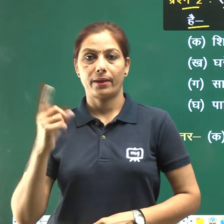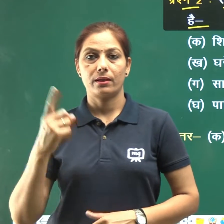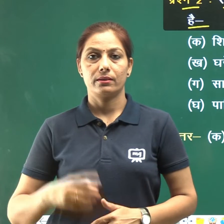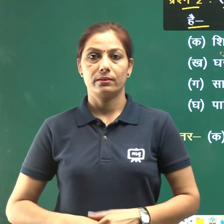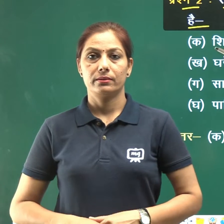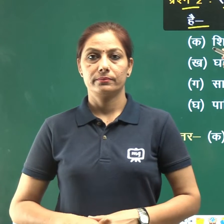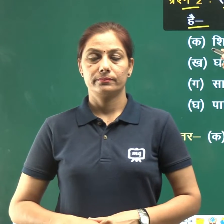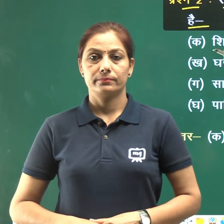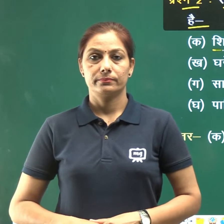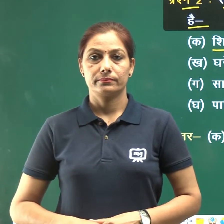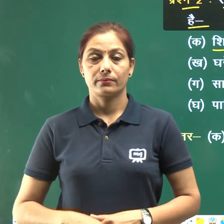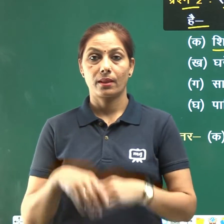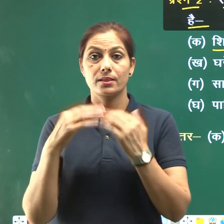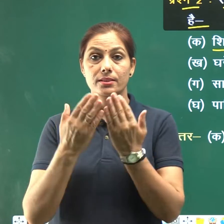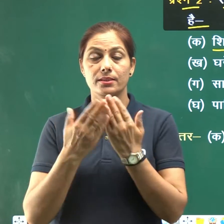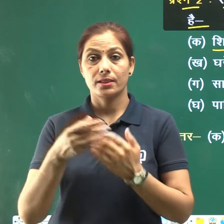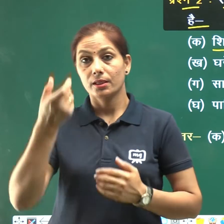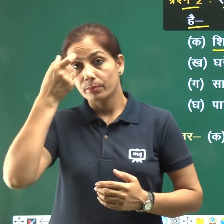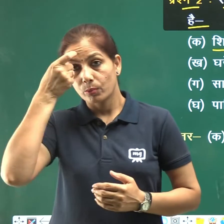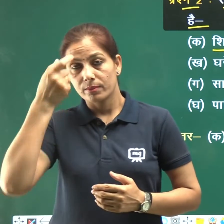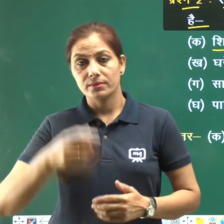पहला शिक्षा की समस्या का,